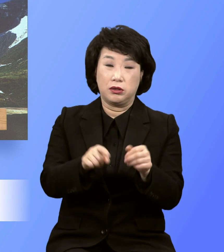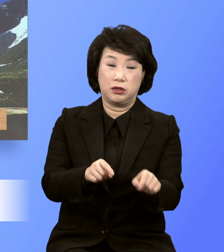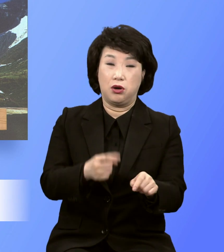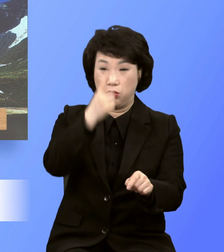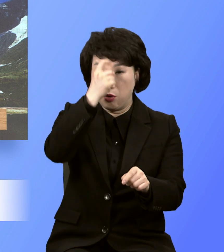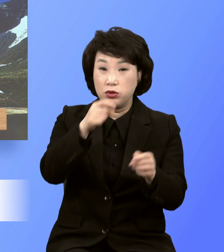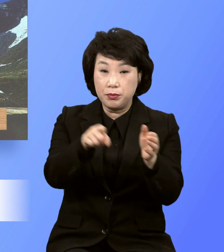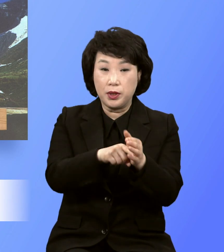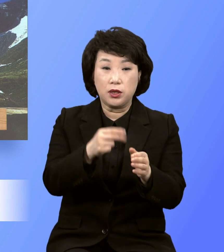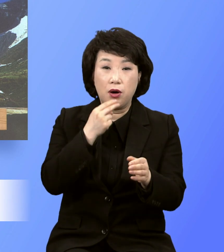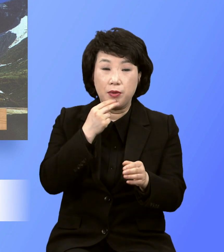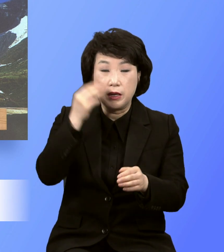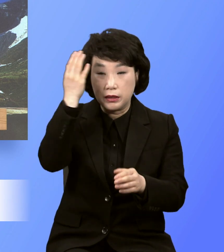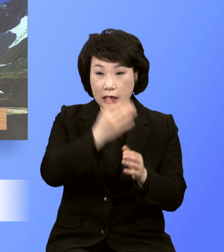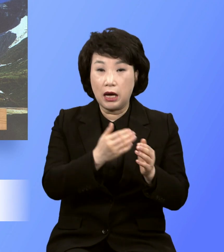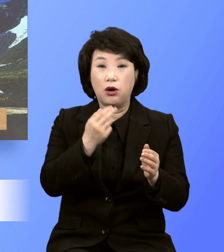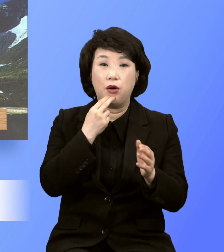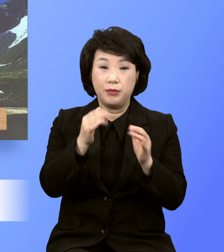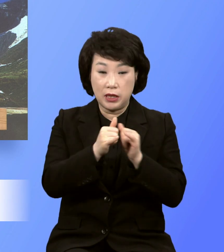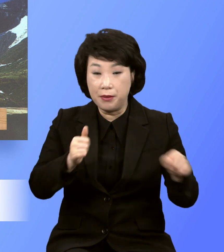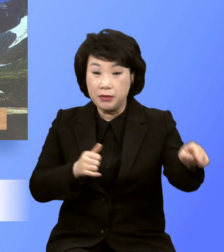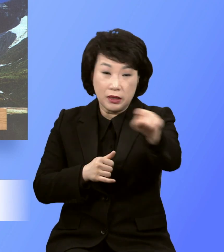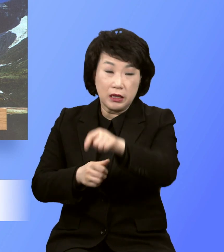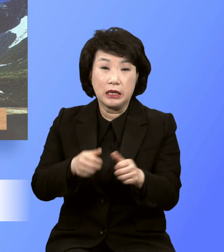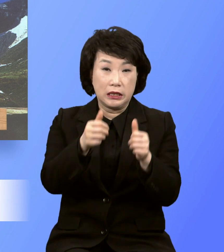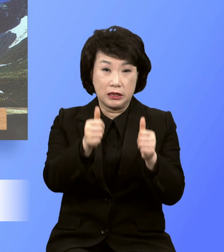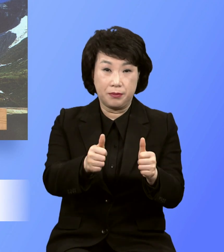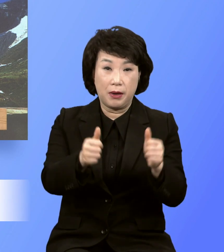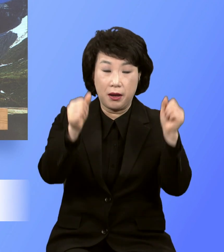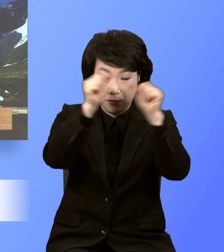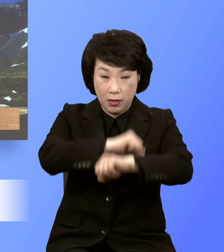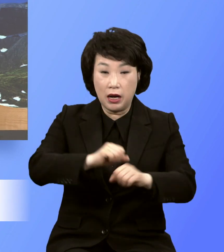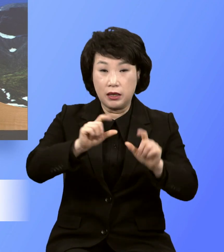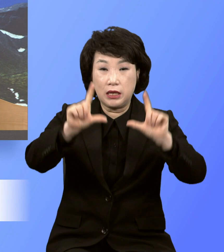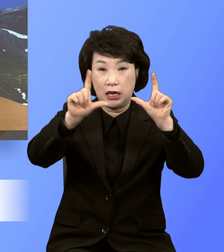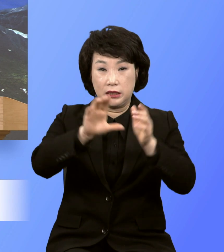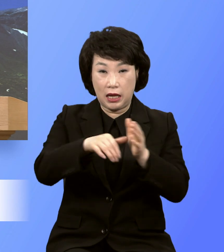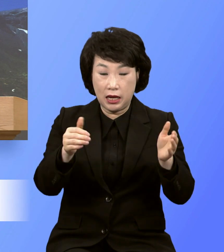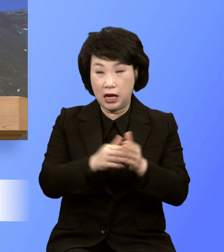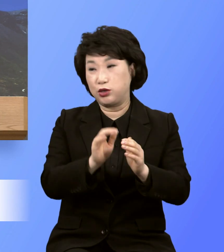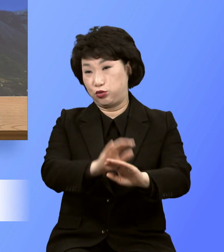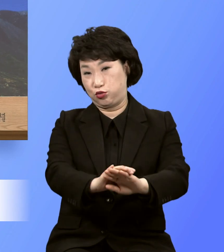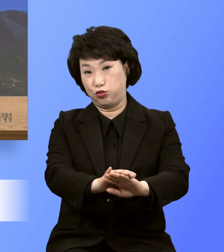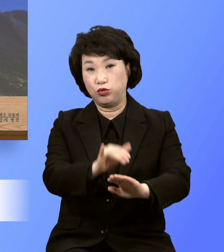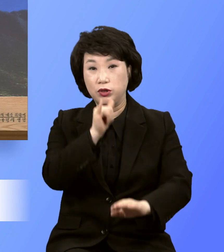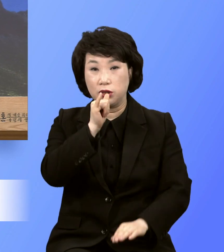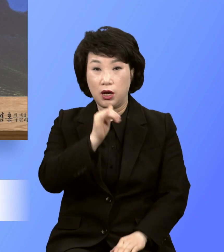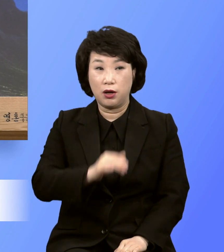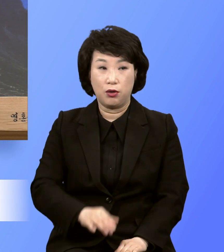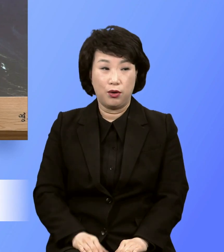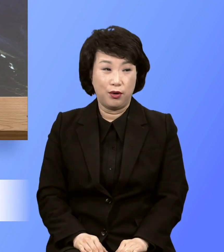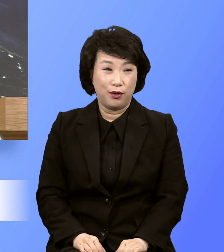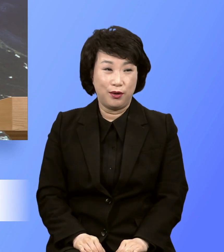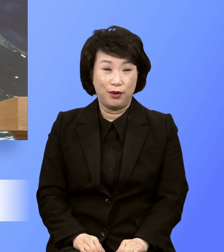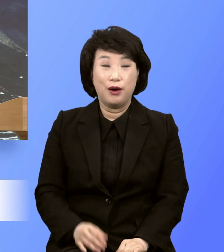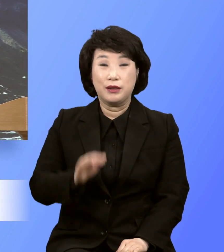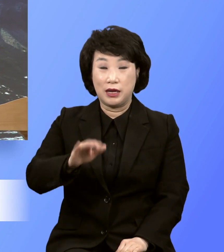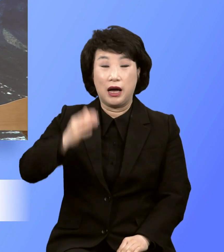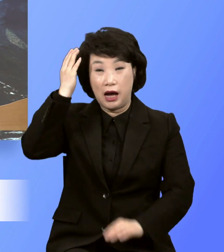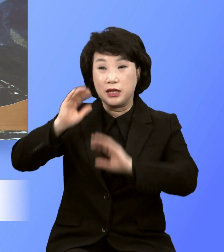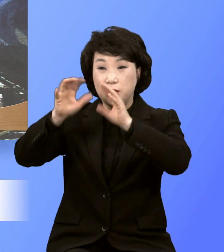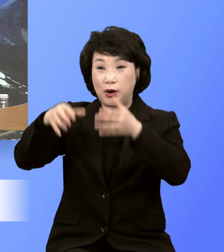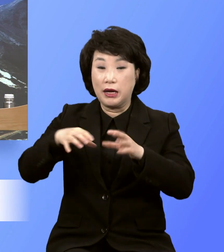않는 경건치 않은 자들의 심판과 멸망의 날까지 보존해 준 것이다. 하늘과